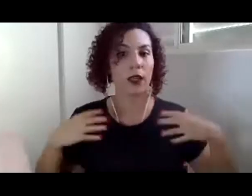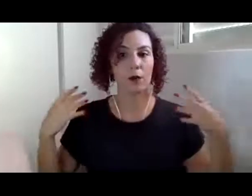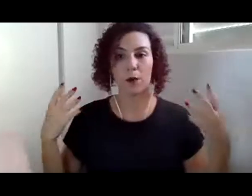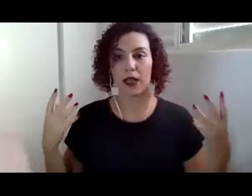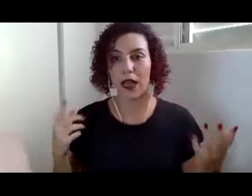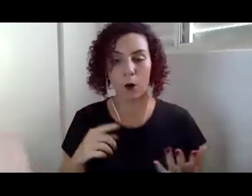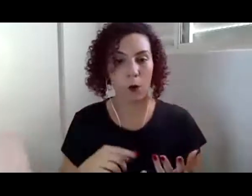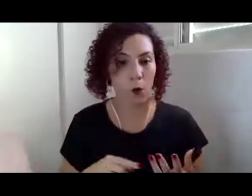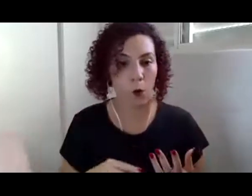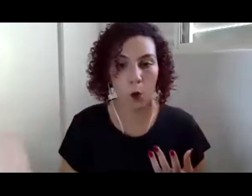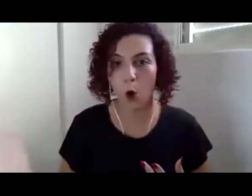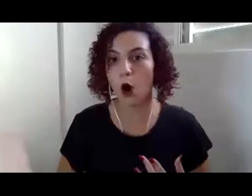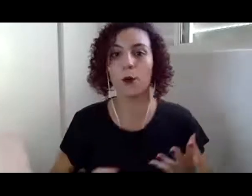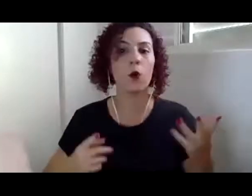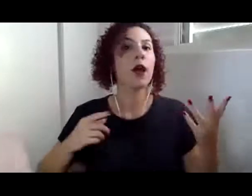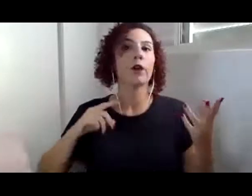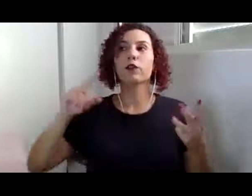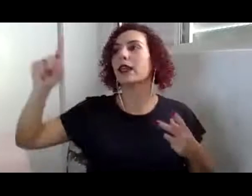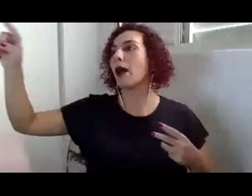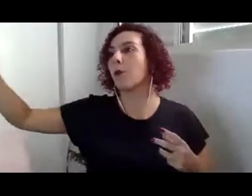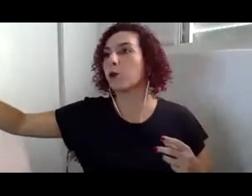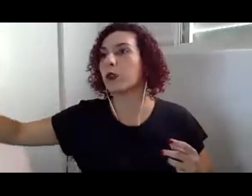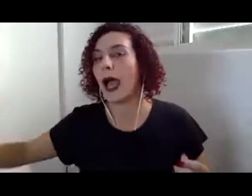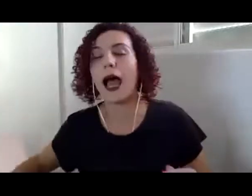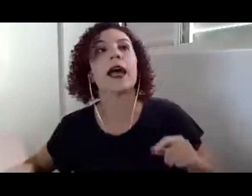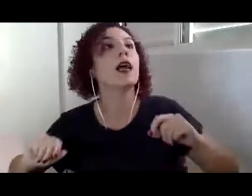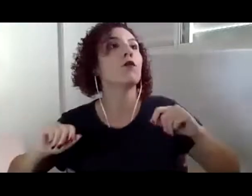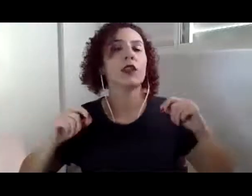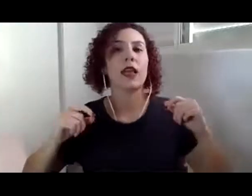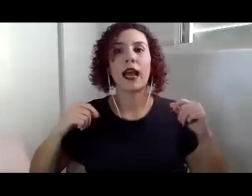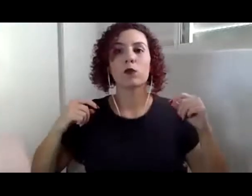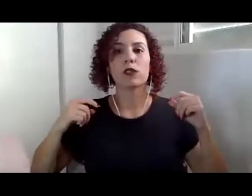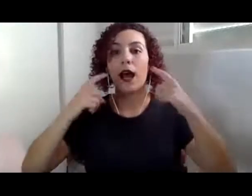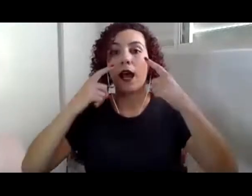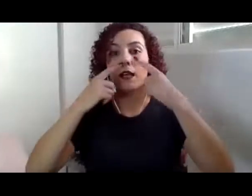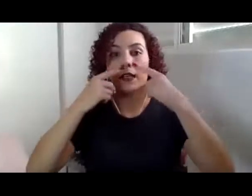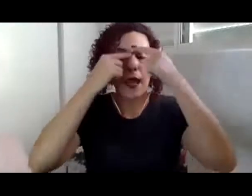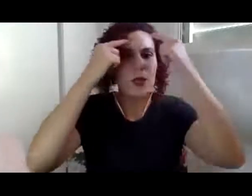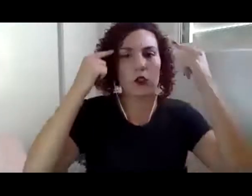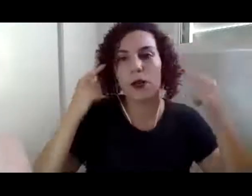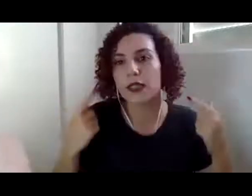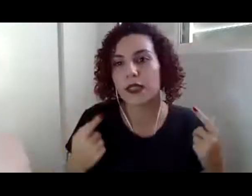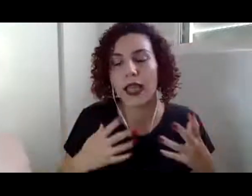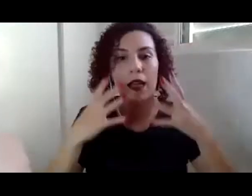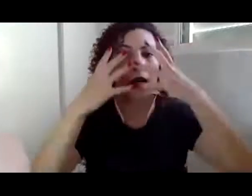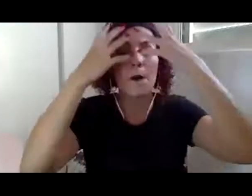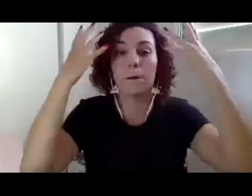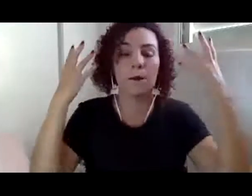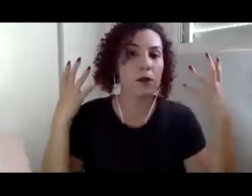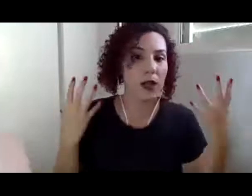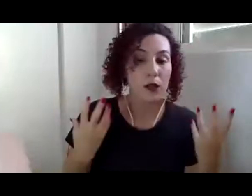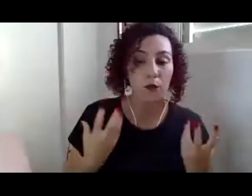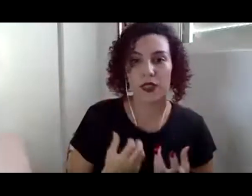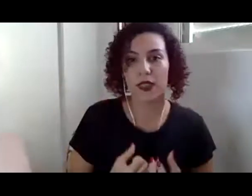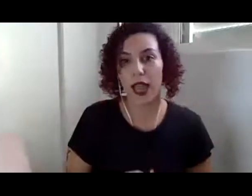eu vou tentar me expressar com o corpo, eu vou tentar apontar, eu vou tentar usar, né, a minha sobrancelha,